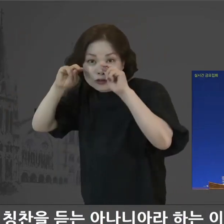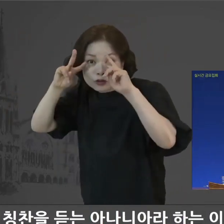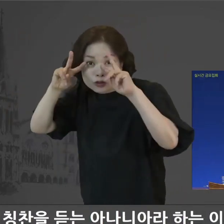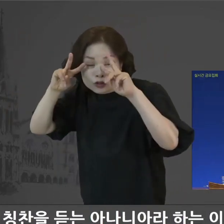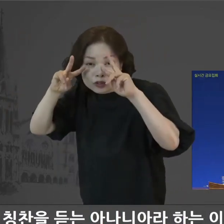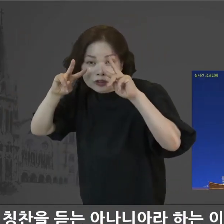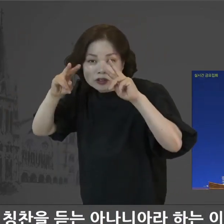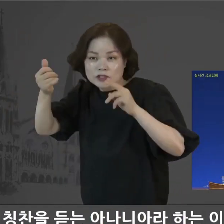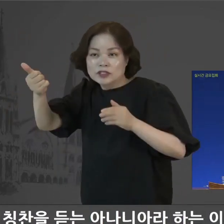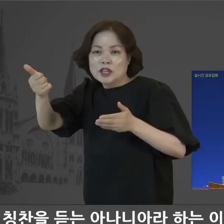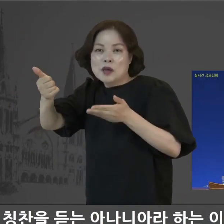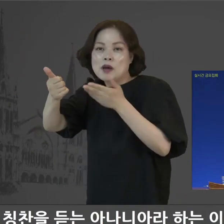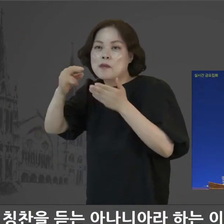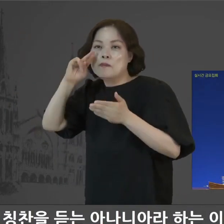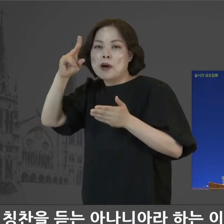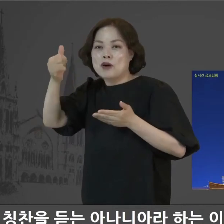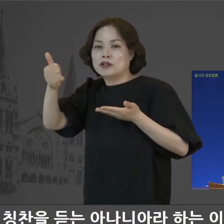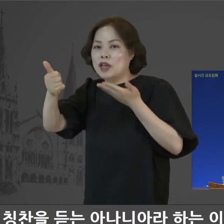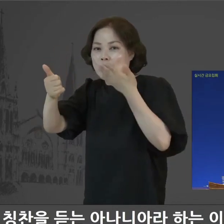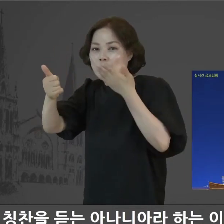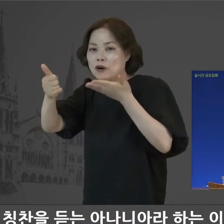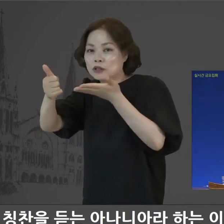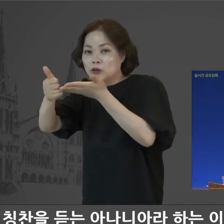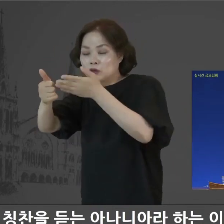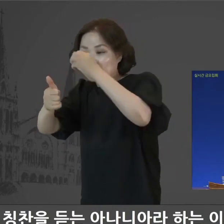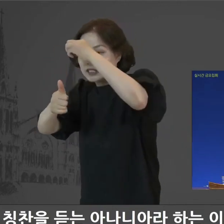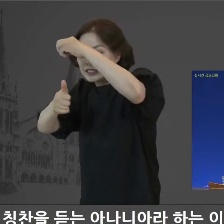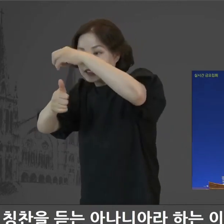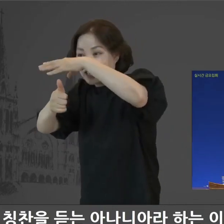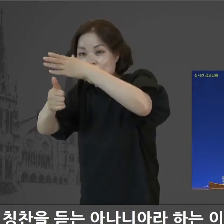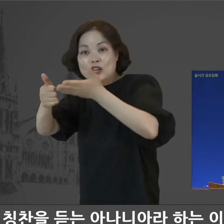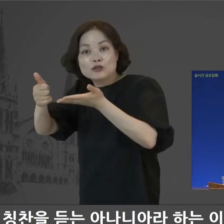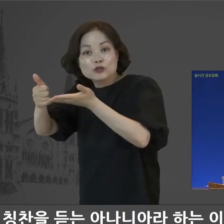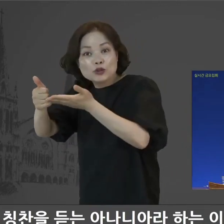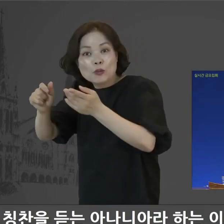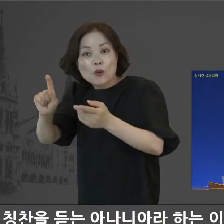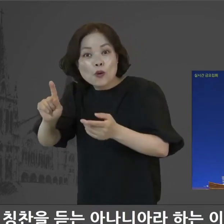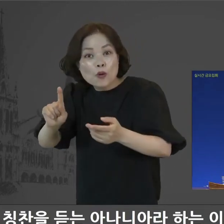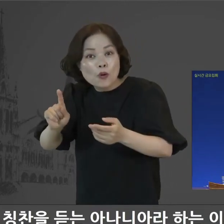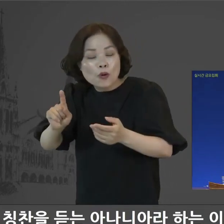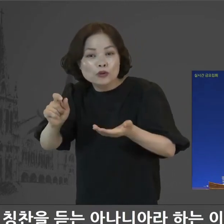먹을 것도 주고, 그에게 세례도 주고, 또 한 가지 한 게 있었죠.